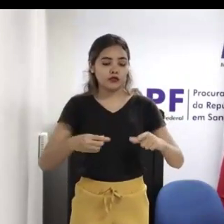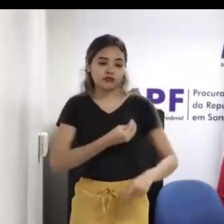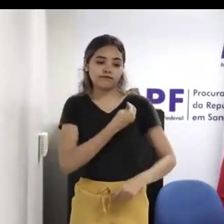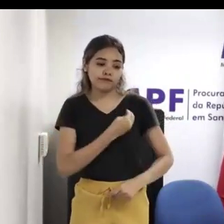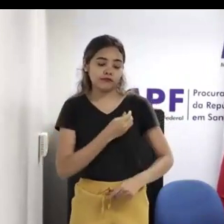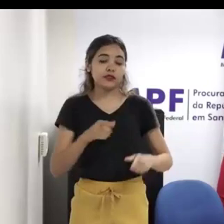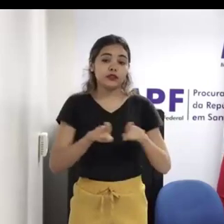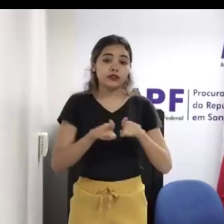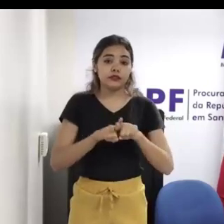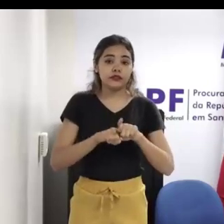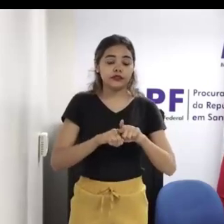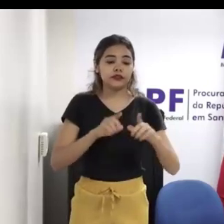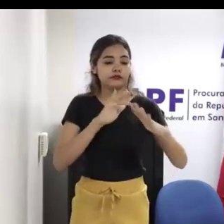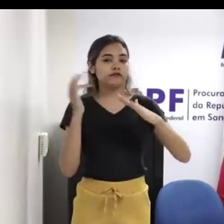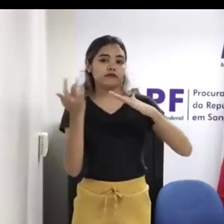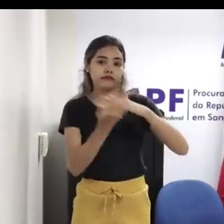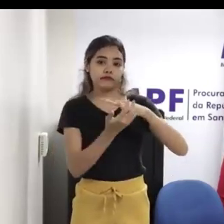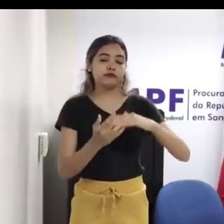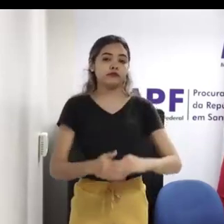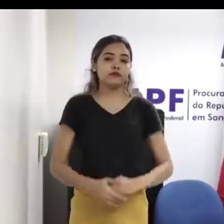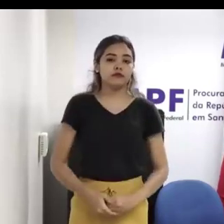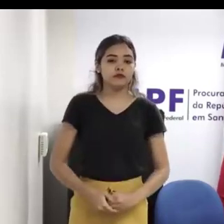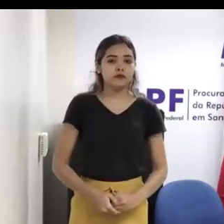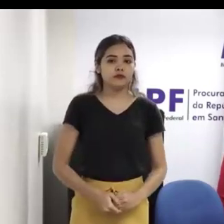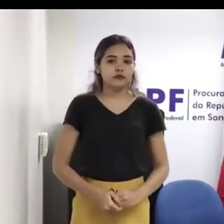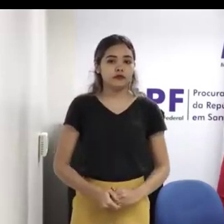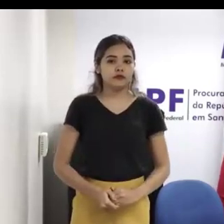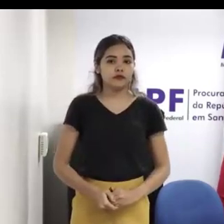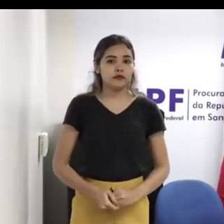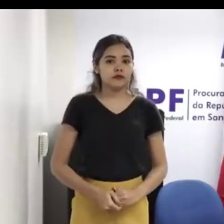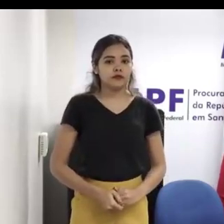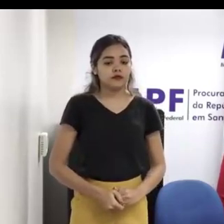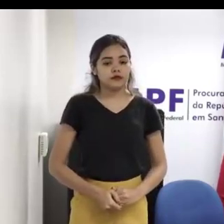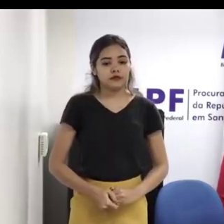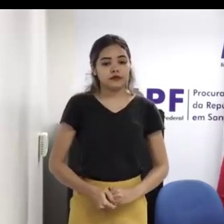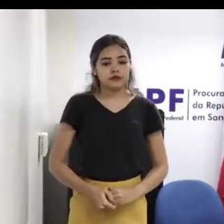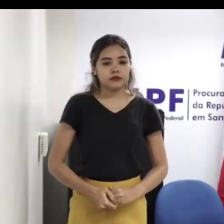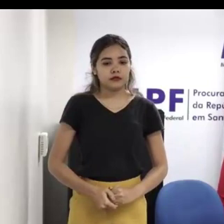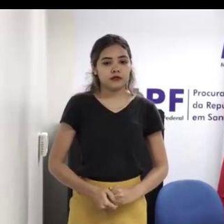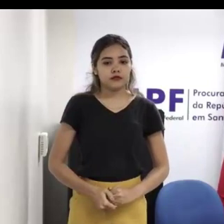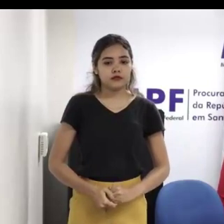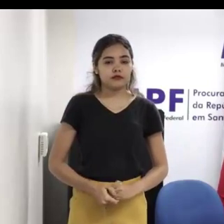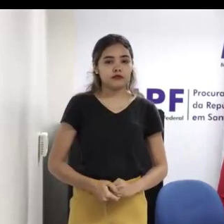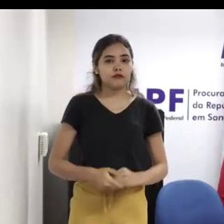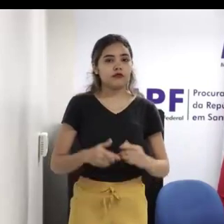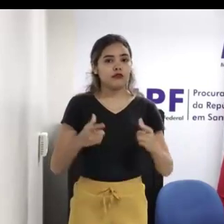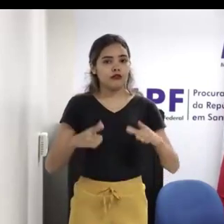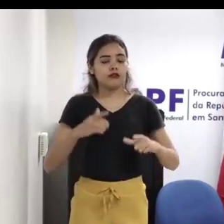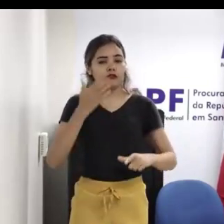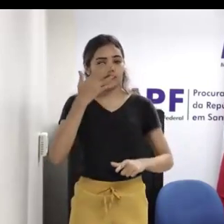tecnologia os crimes sexuais contra as crianças e os adolescentes no âmbito digital eles têm se